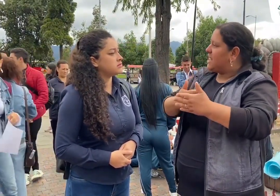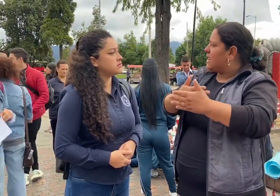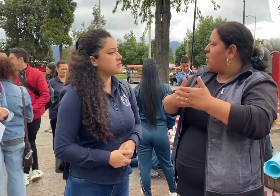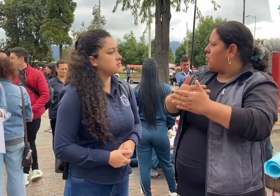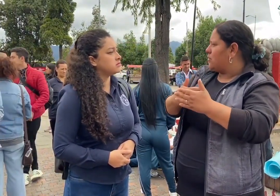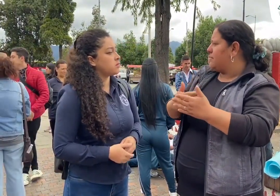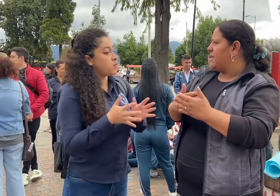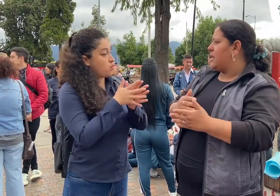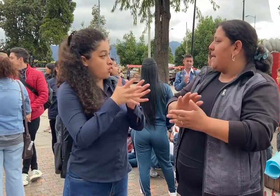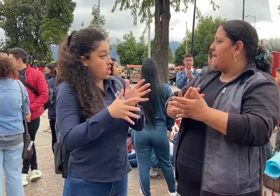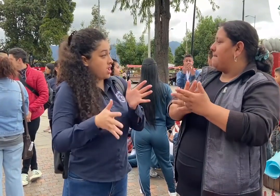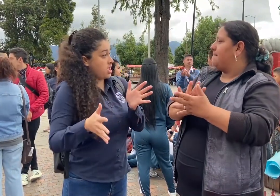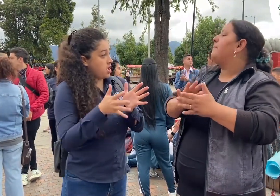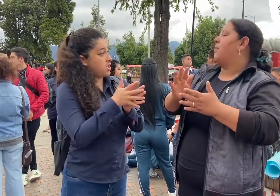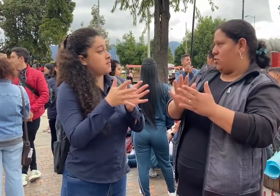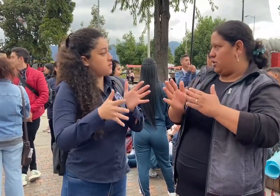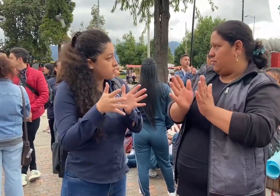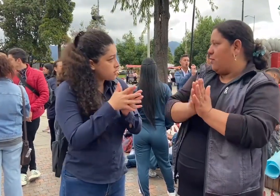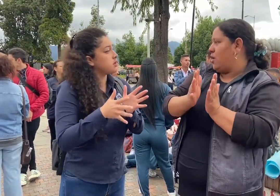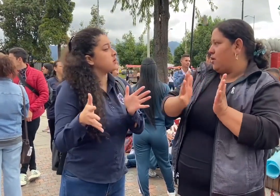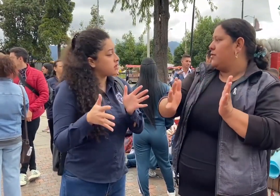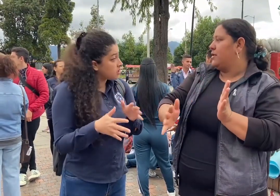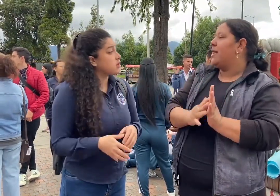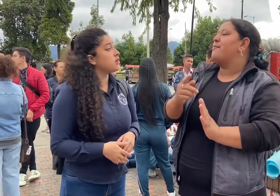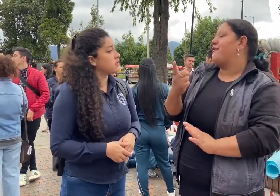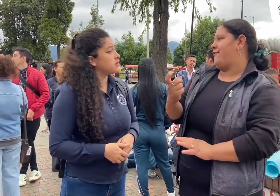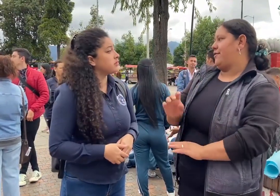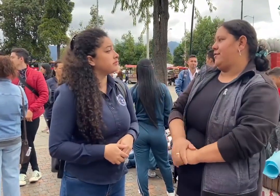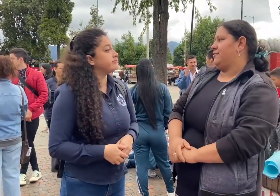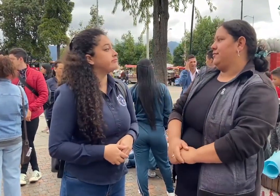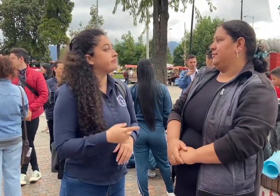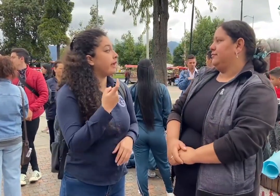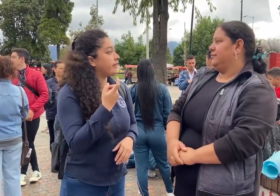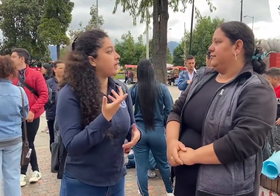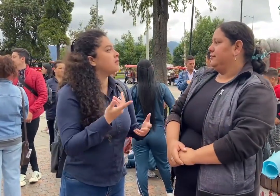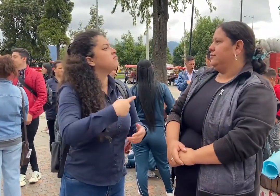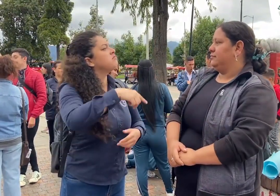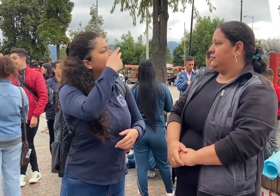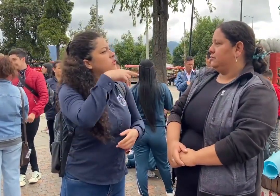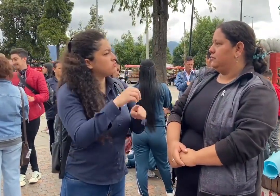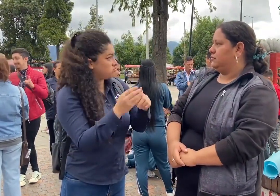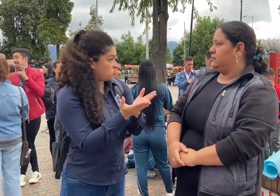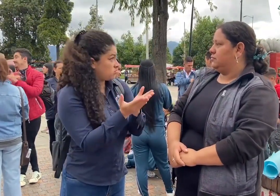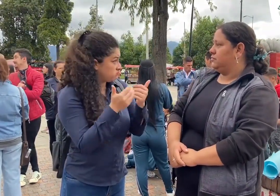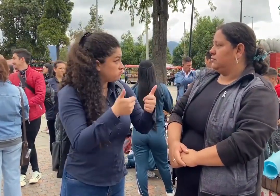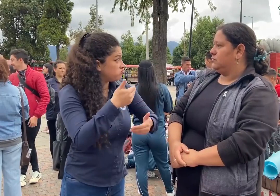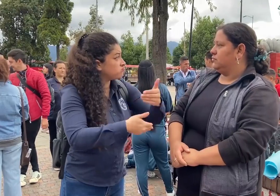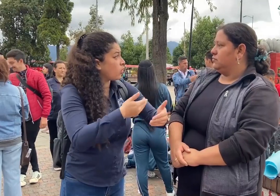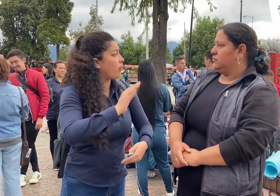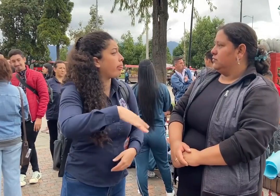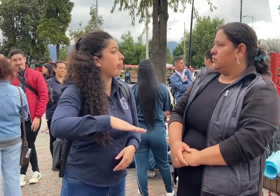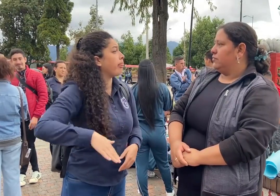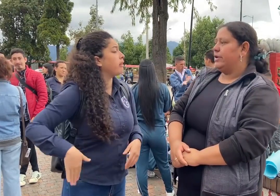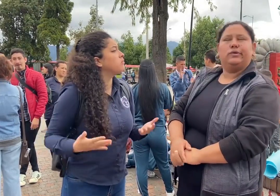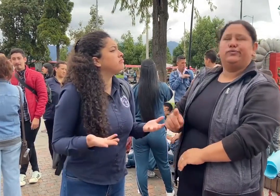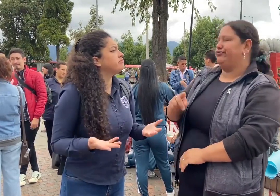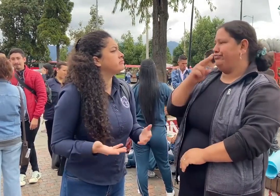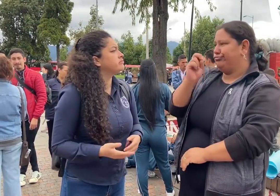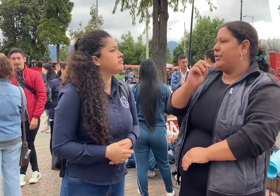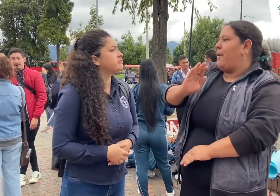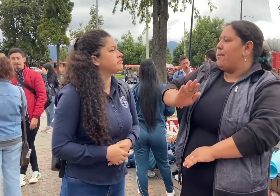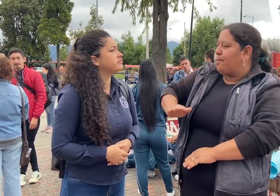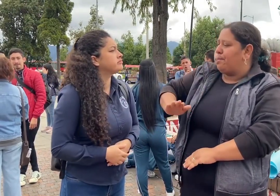los modelos lingüísticos hacen falta. ¿Y tu hijo cómo está en ese proceso educativo?